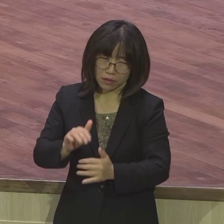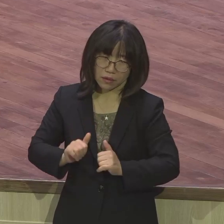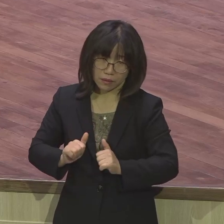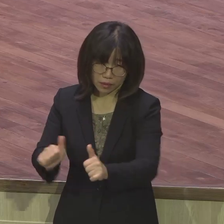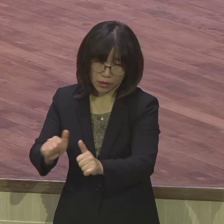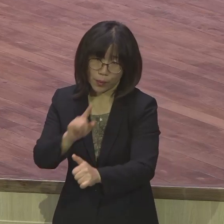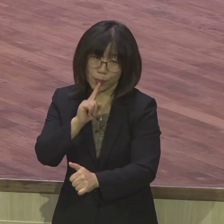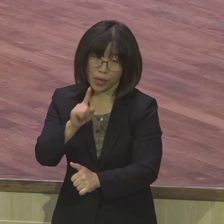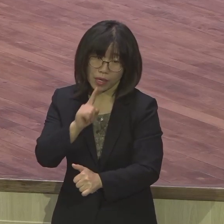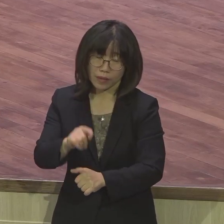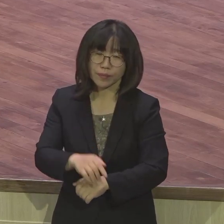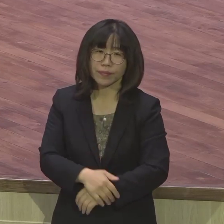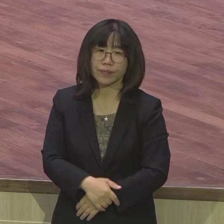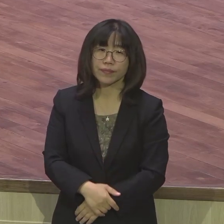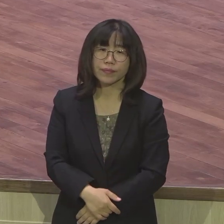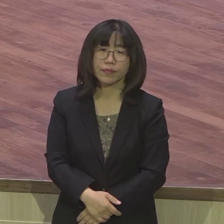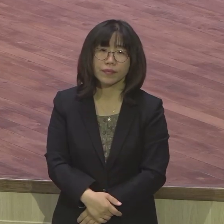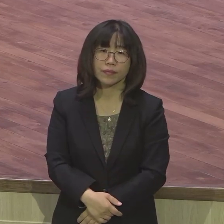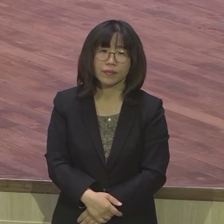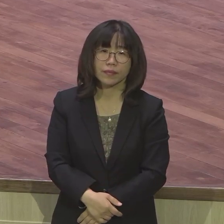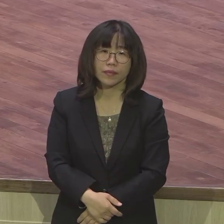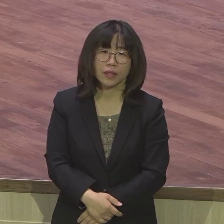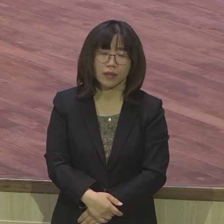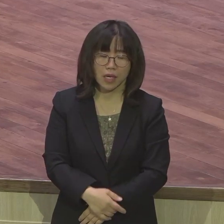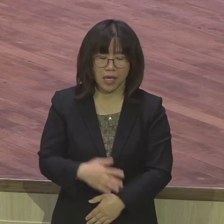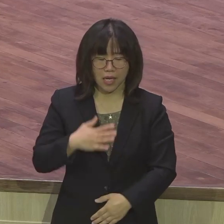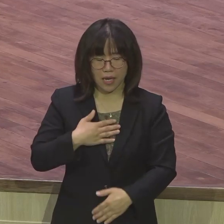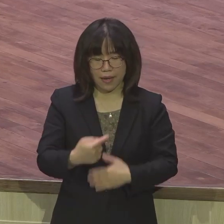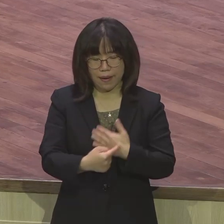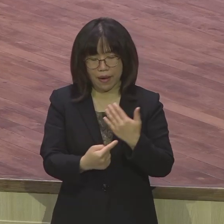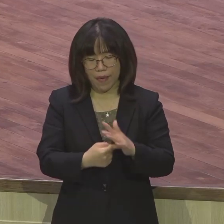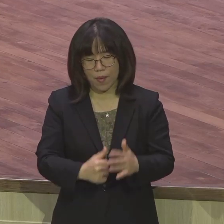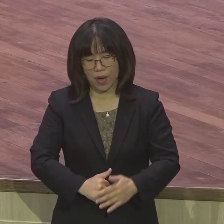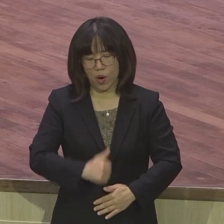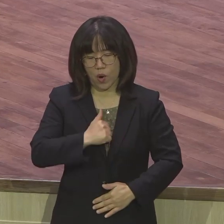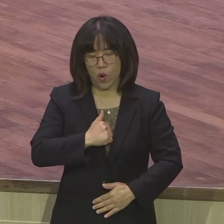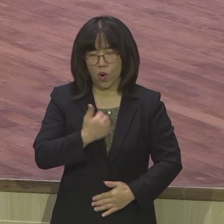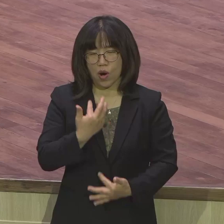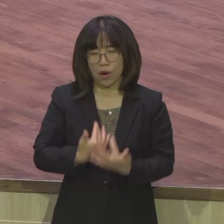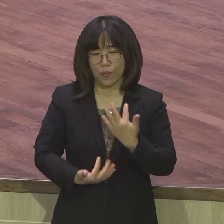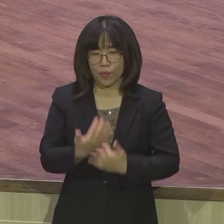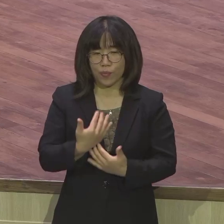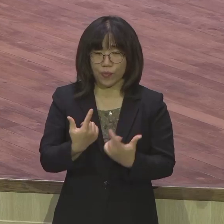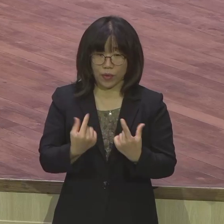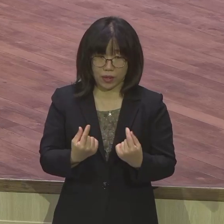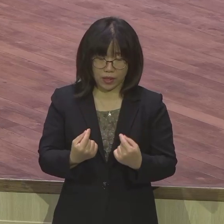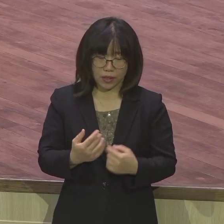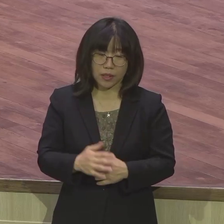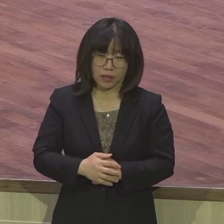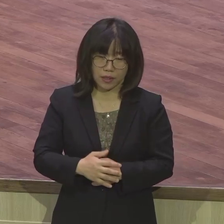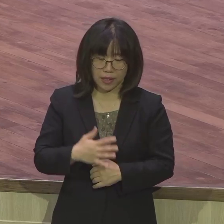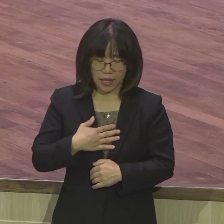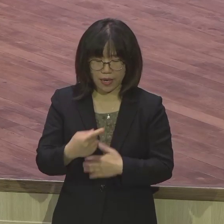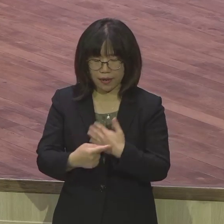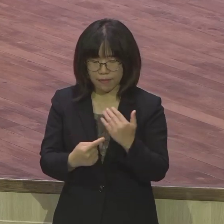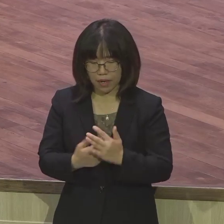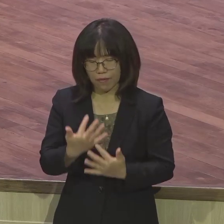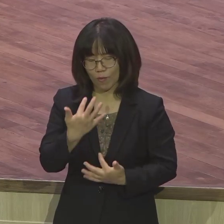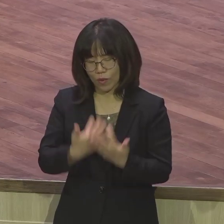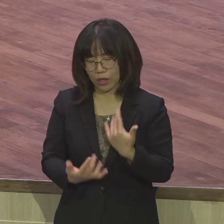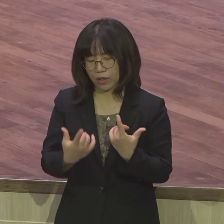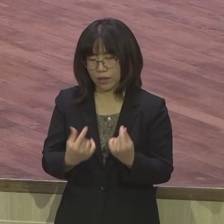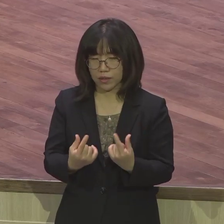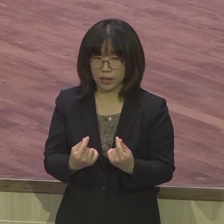재앙과 저주에 갇혀가고 있으니까 그 의분이 생겨가지고 사역의 원동력의 힘으로 한 것을 보고 열심히 특심이라는